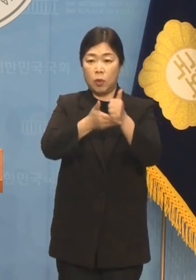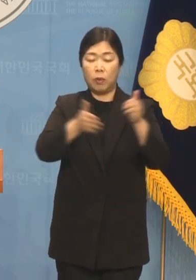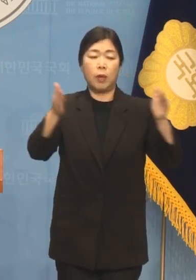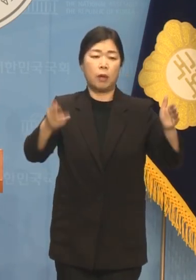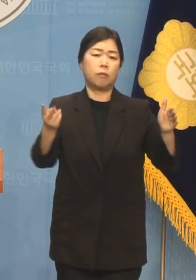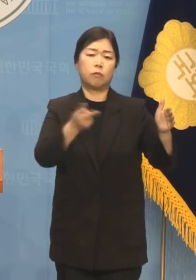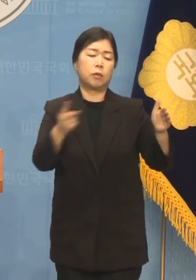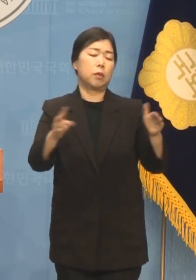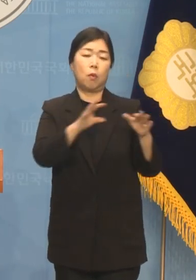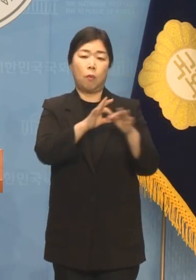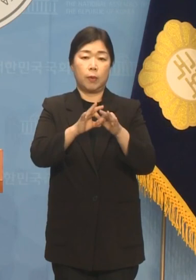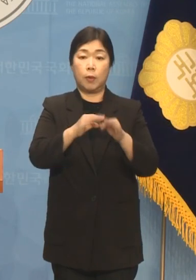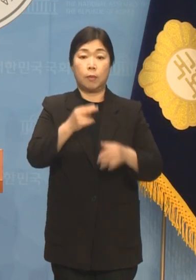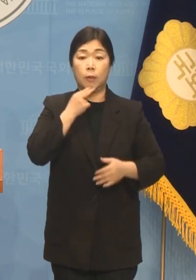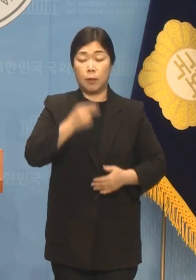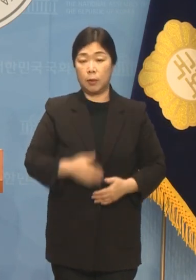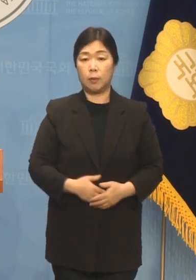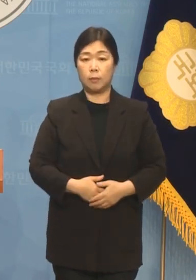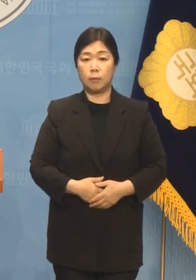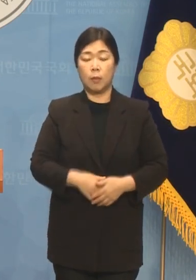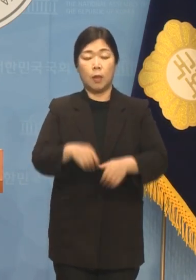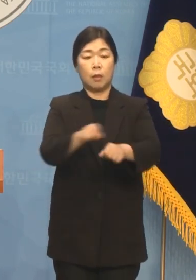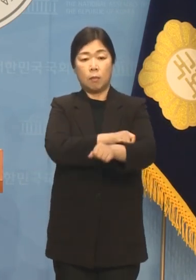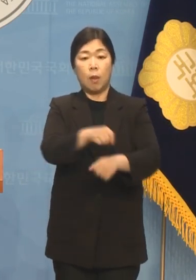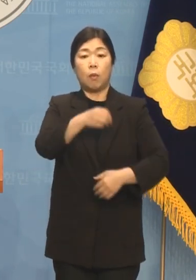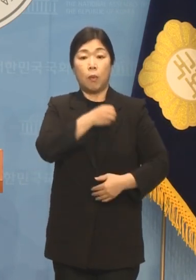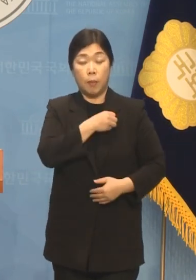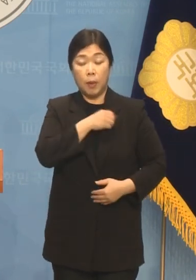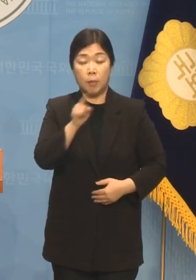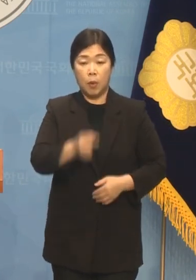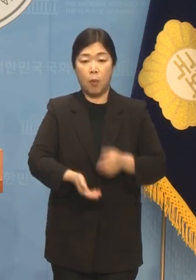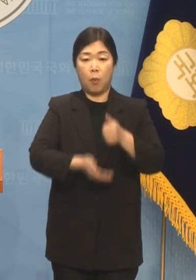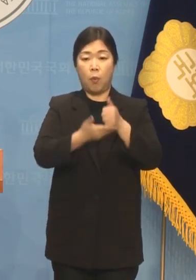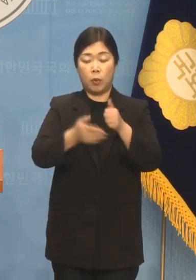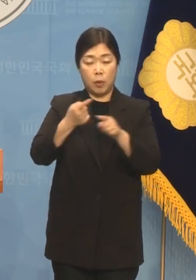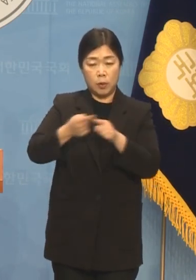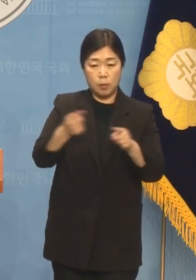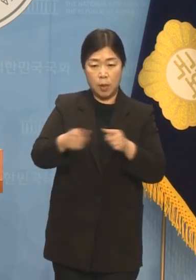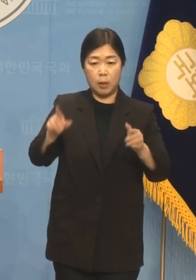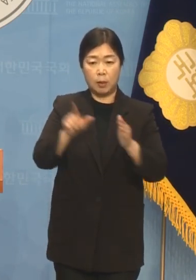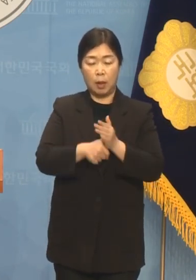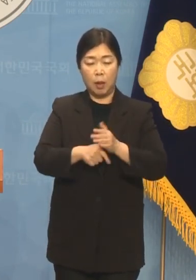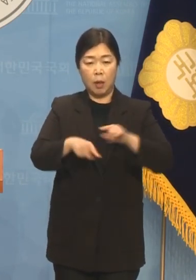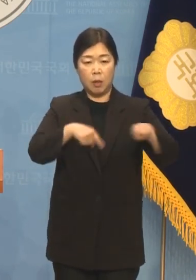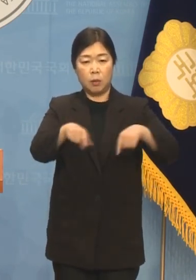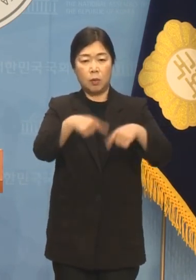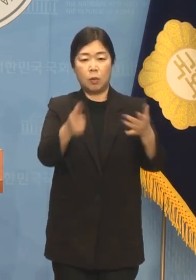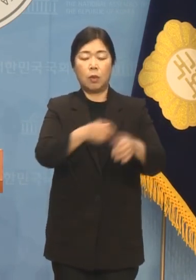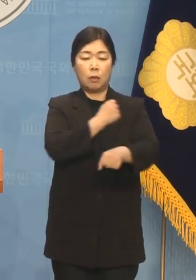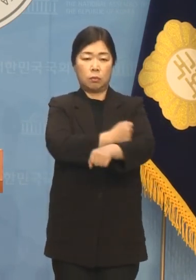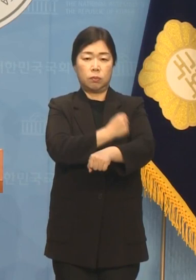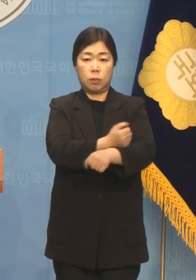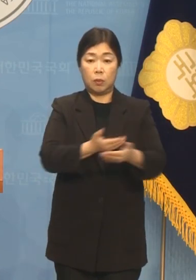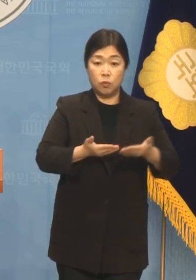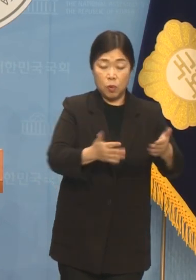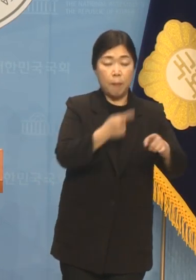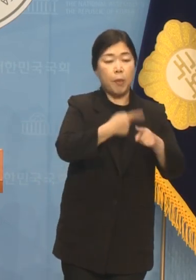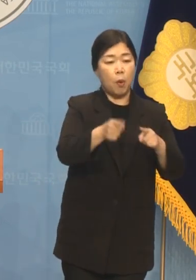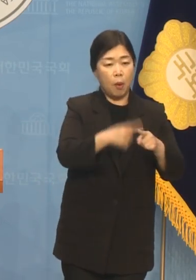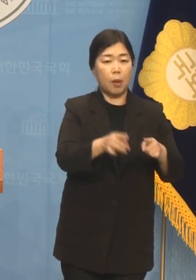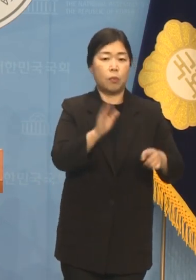없습니다. 특별 당비는 공천 심사에 있어 정당 기여도에 대한 평가 요소 중